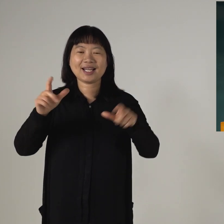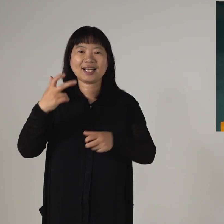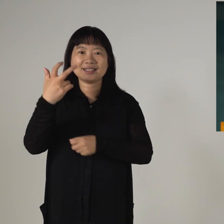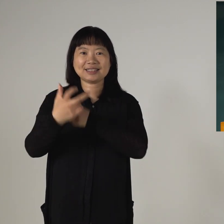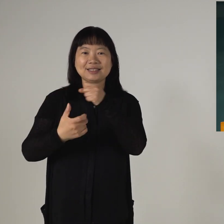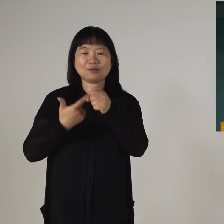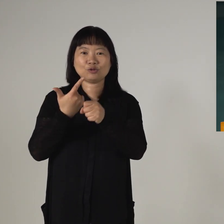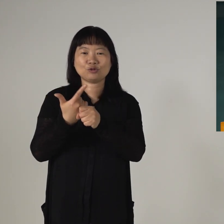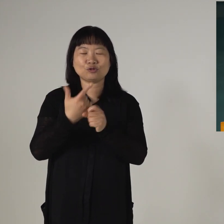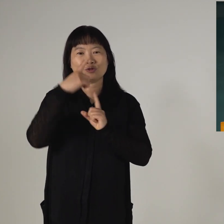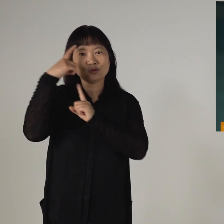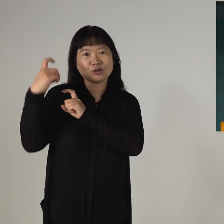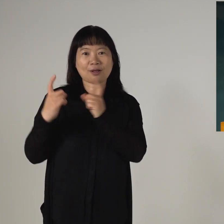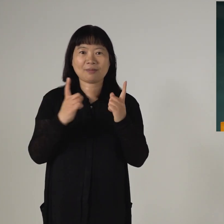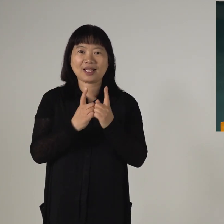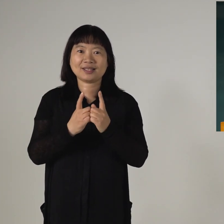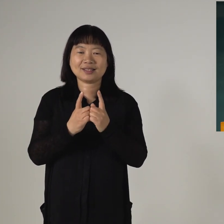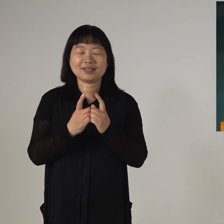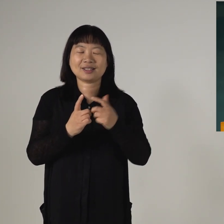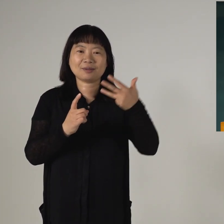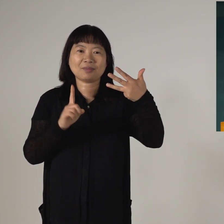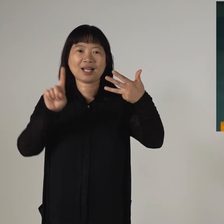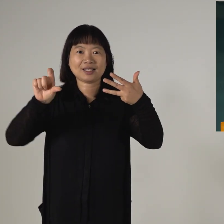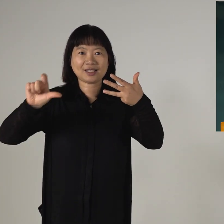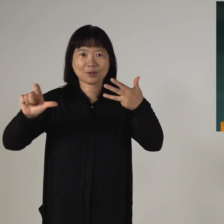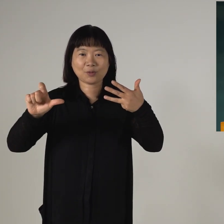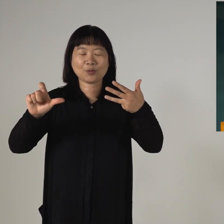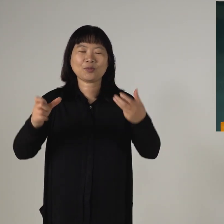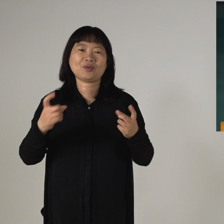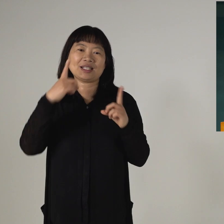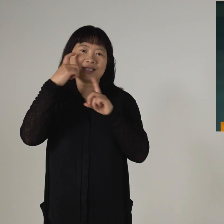76주년을 맞는 광복절입니다.